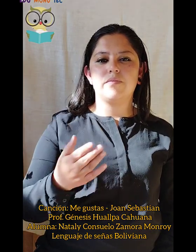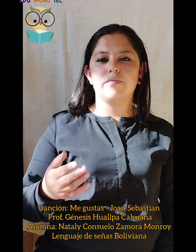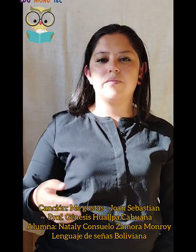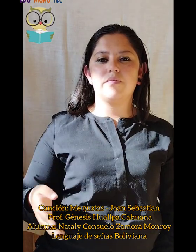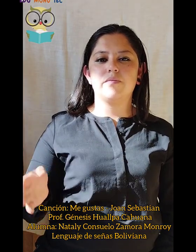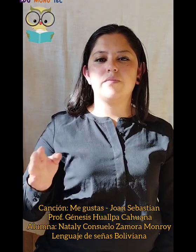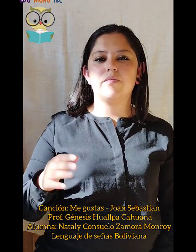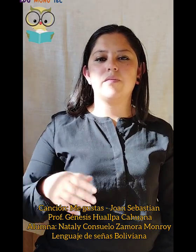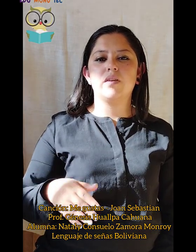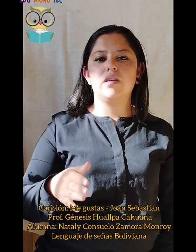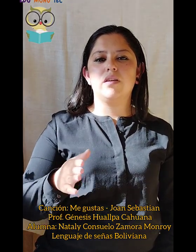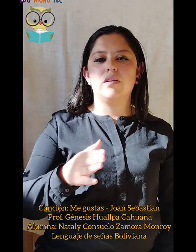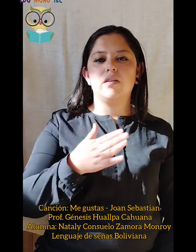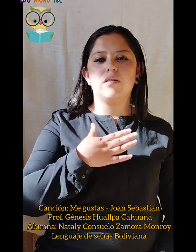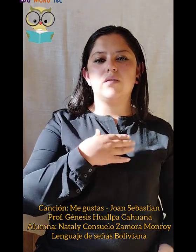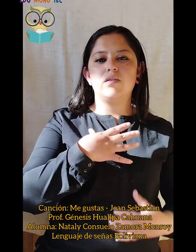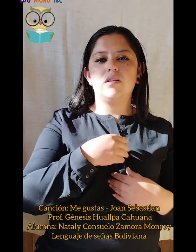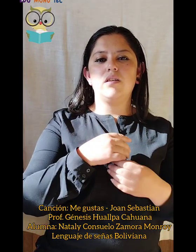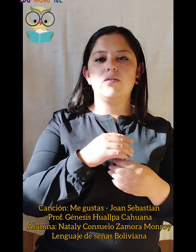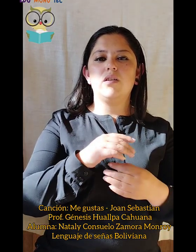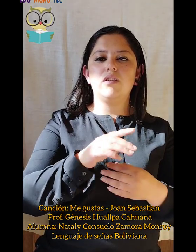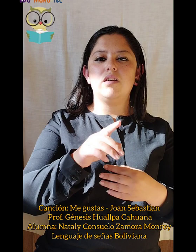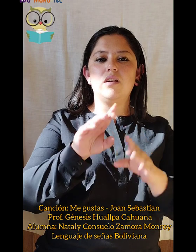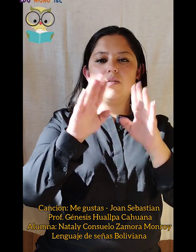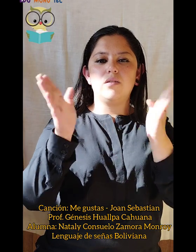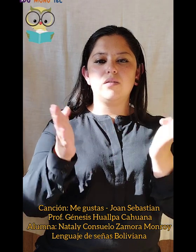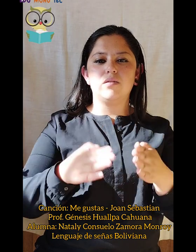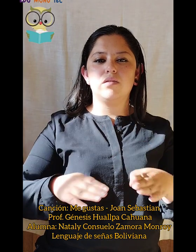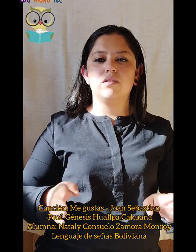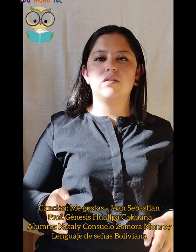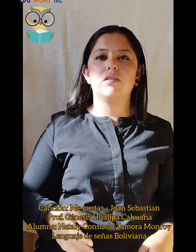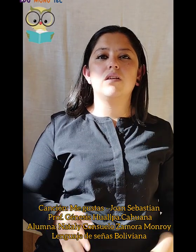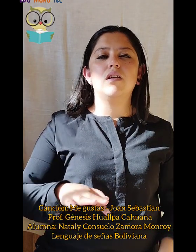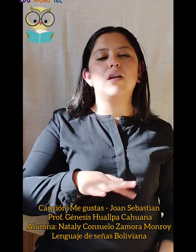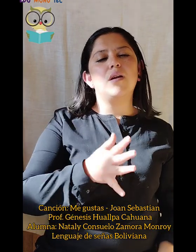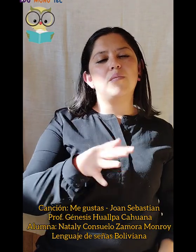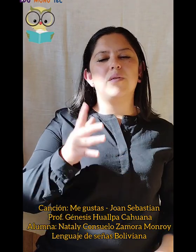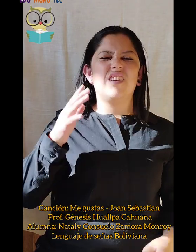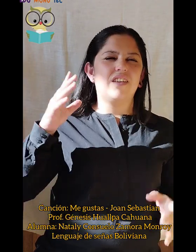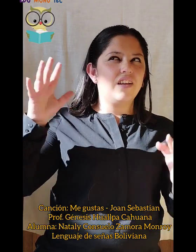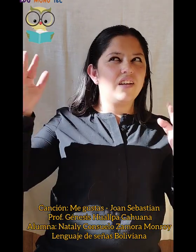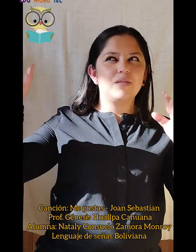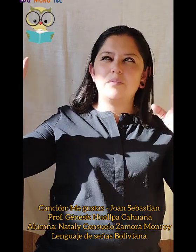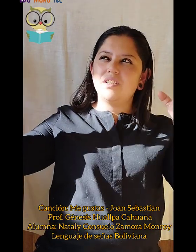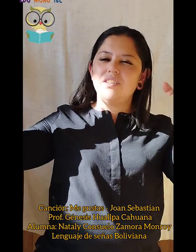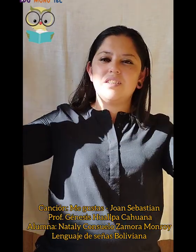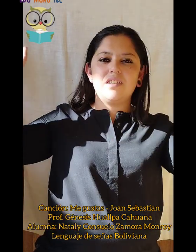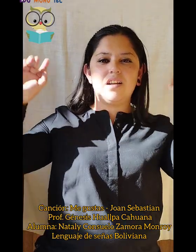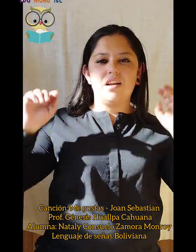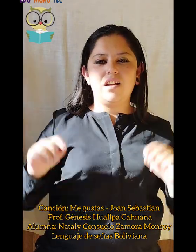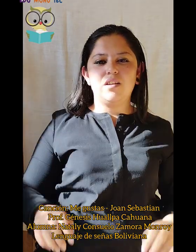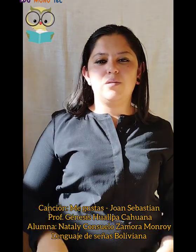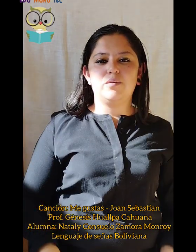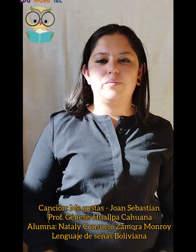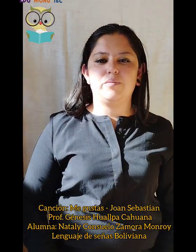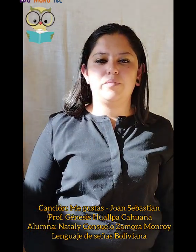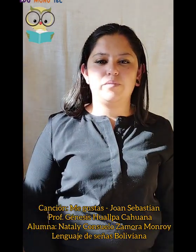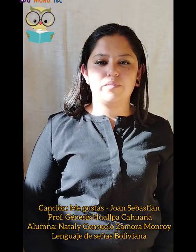Me gusta tu estilo, medio despistado